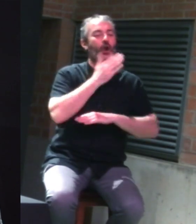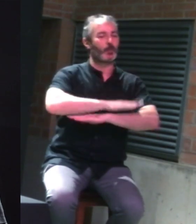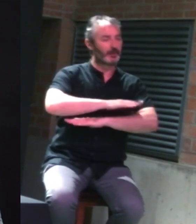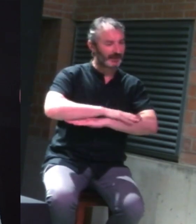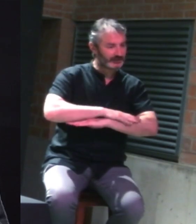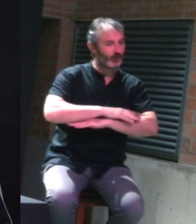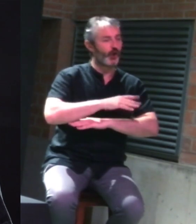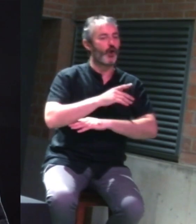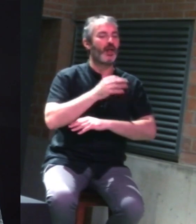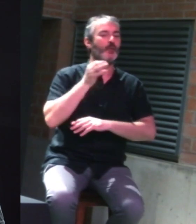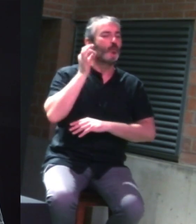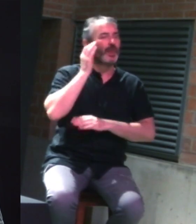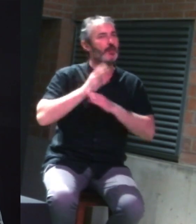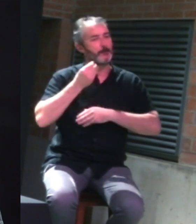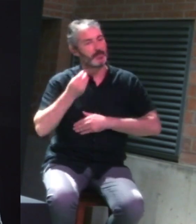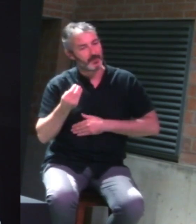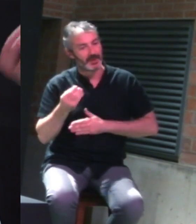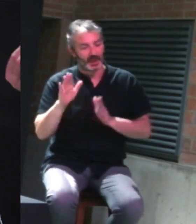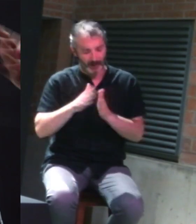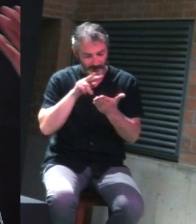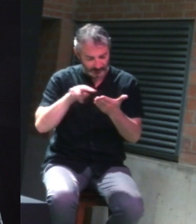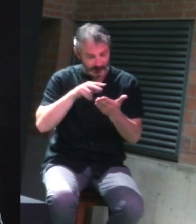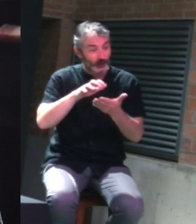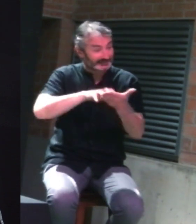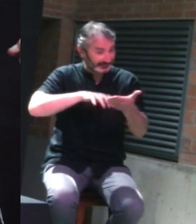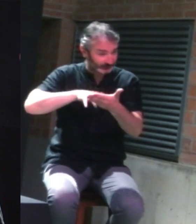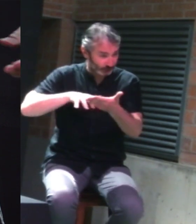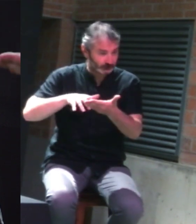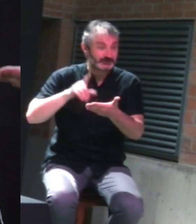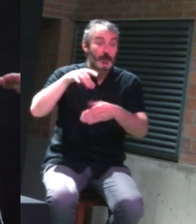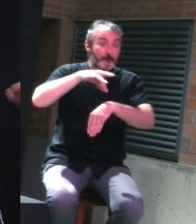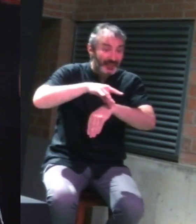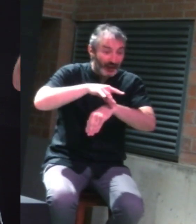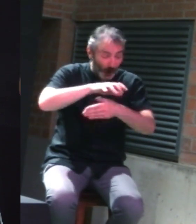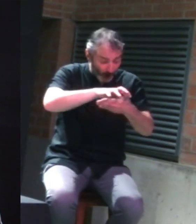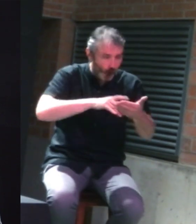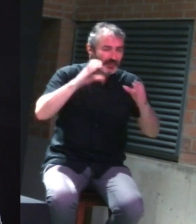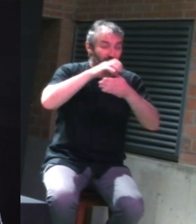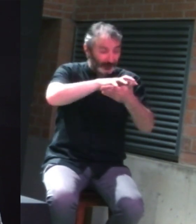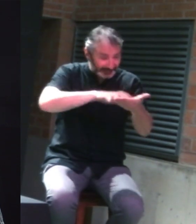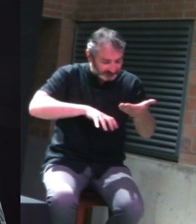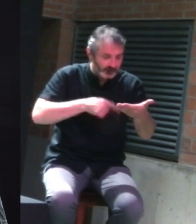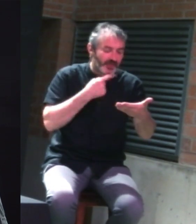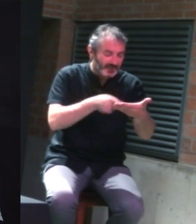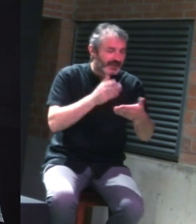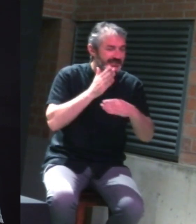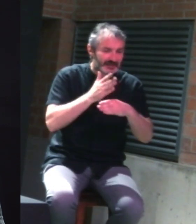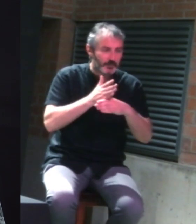a través de la literatura, incluso a través de textos médicos y científicos